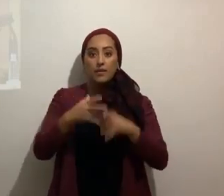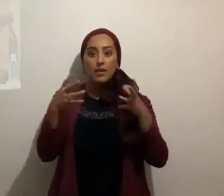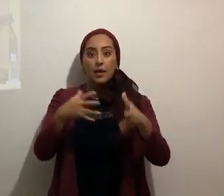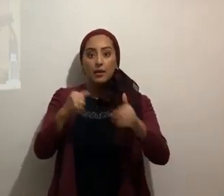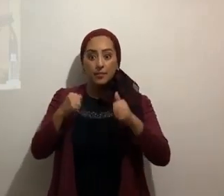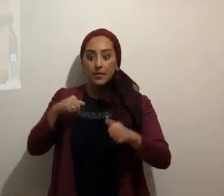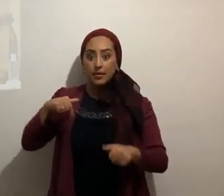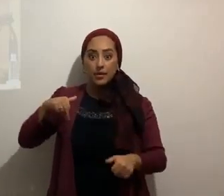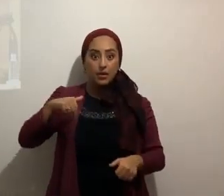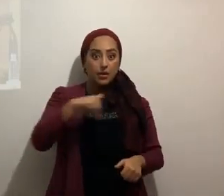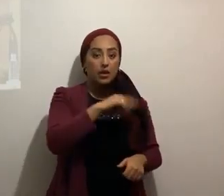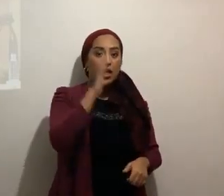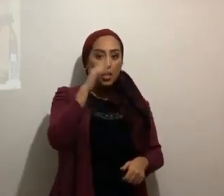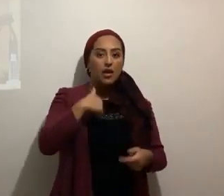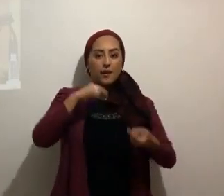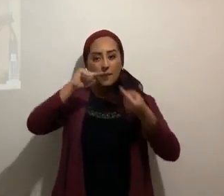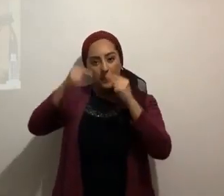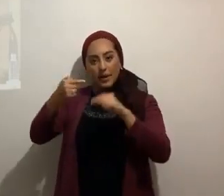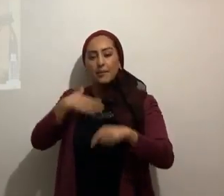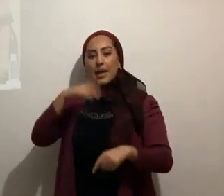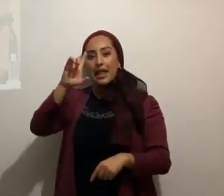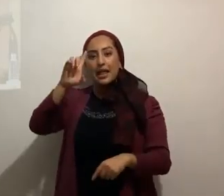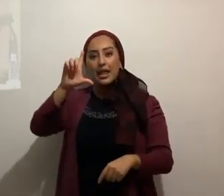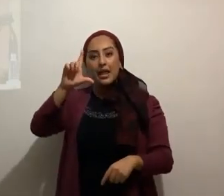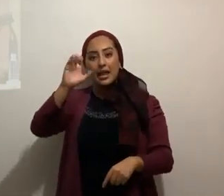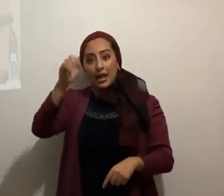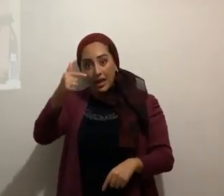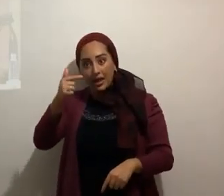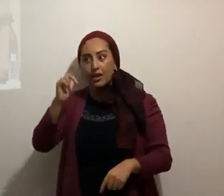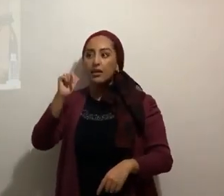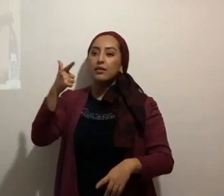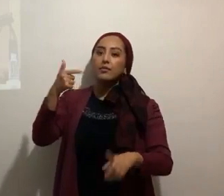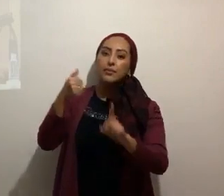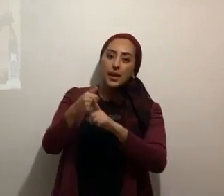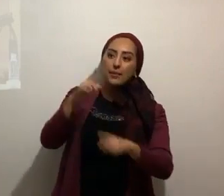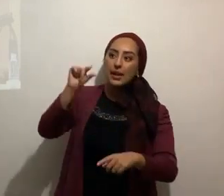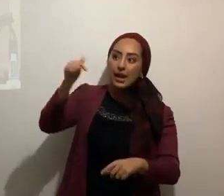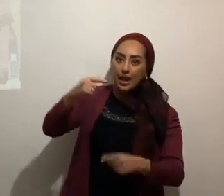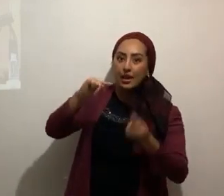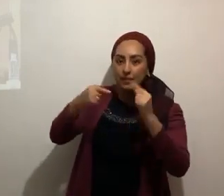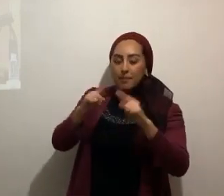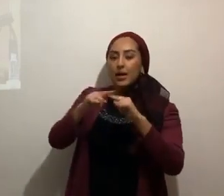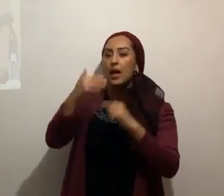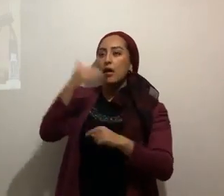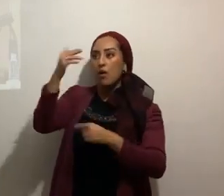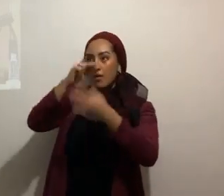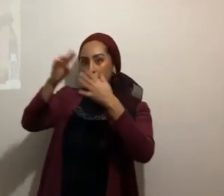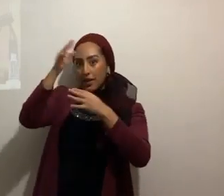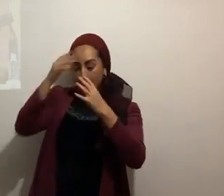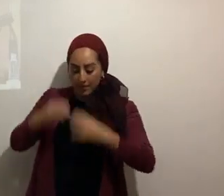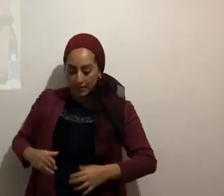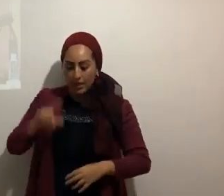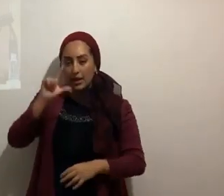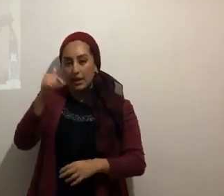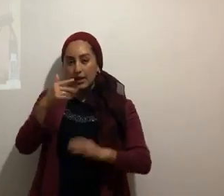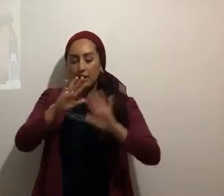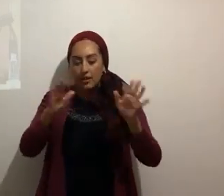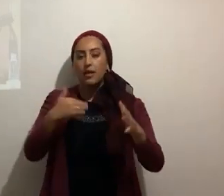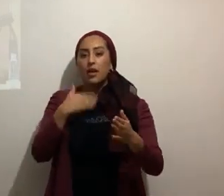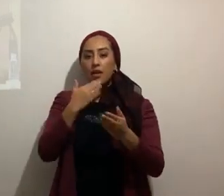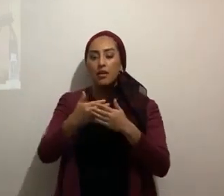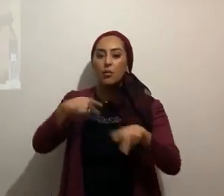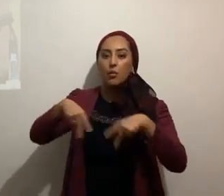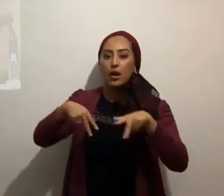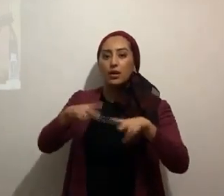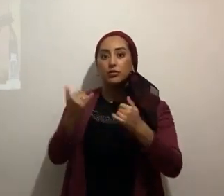muy rápido, hace tiempo me fracturé una pierna, después me dieron otras cosas una pierna, pero gracias al Eterno tengo mi pierna y puedo caminar.